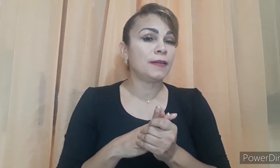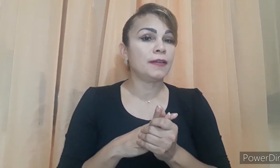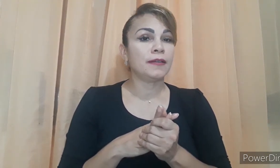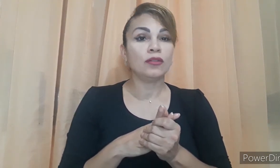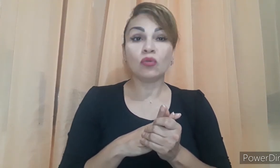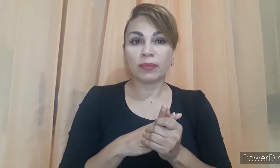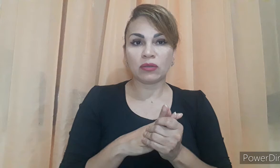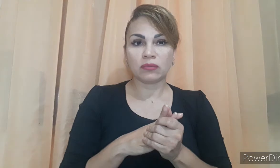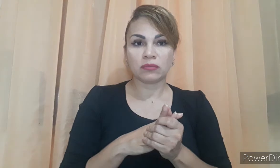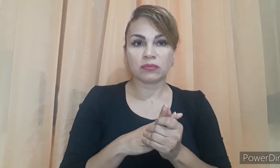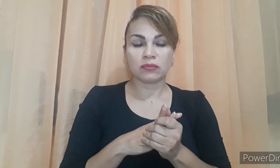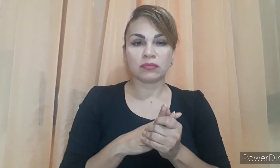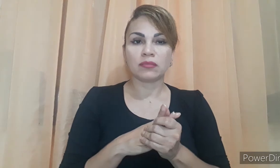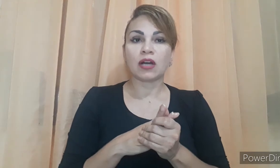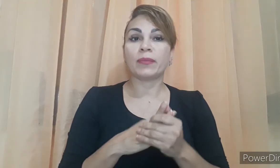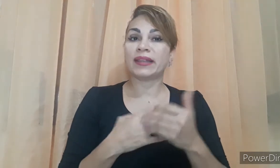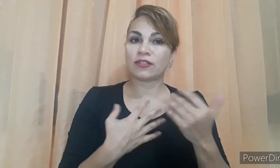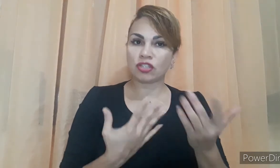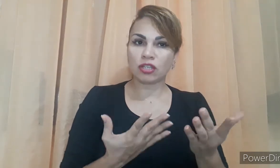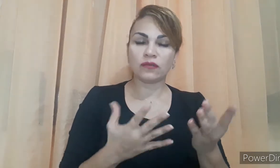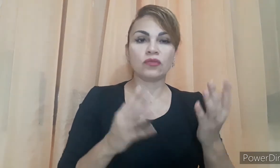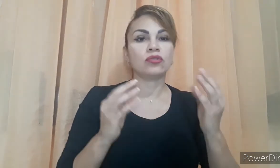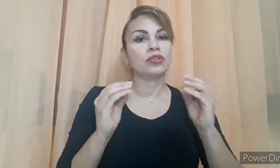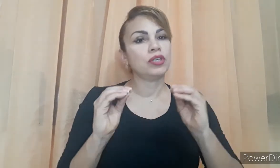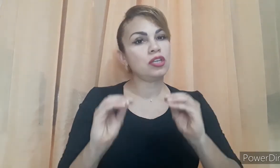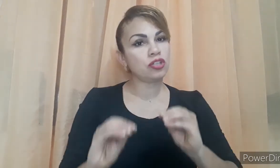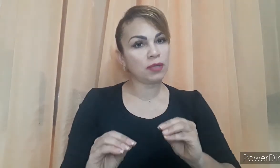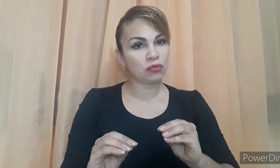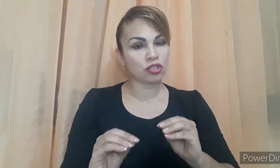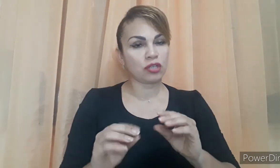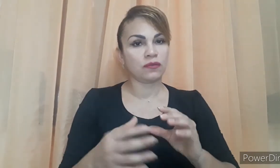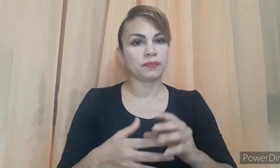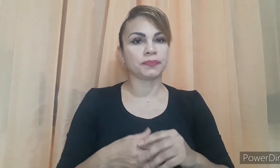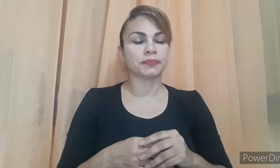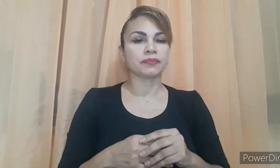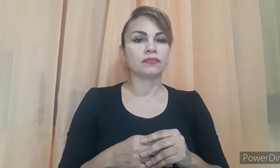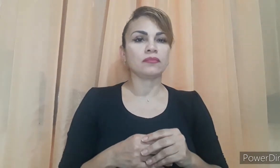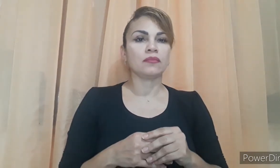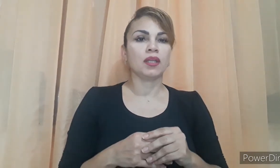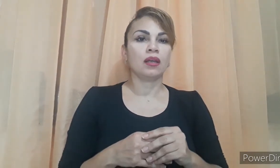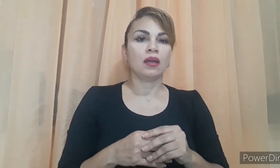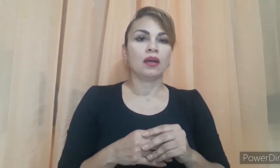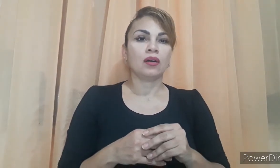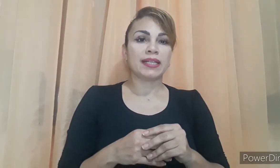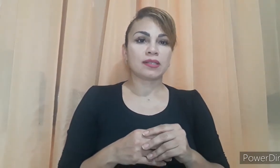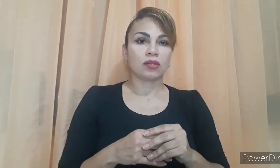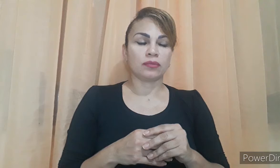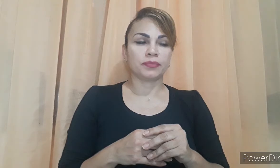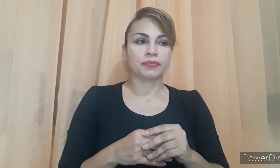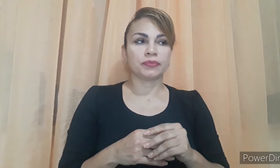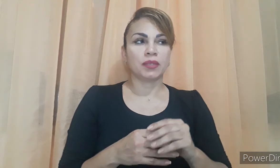de número aumentativo e diminutivo. Olha só,